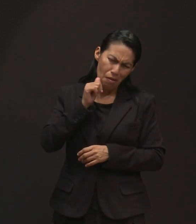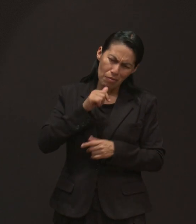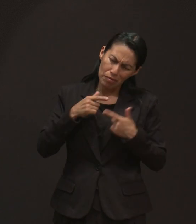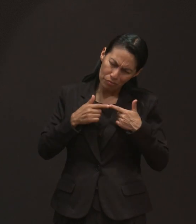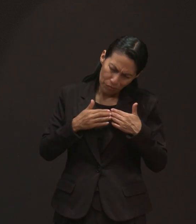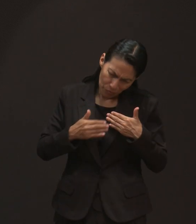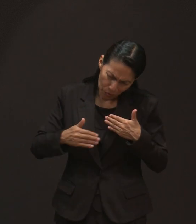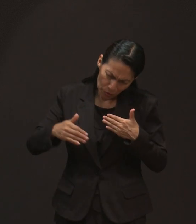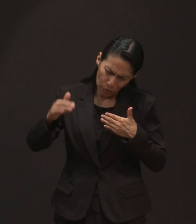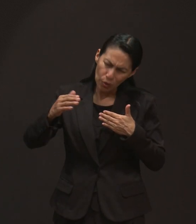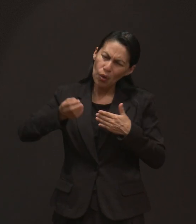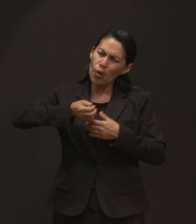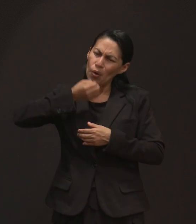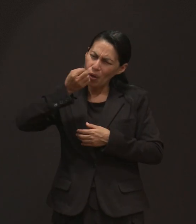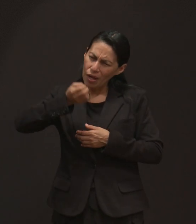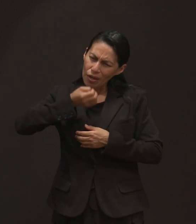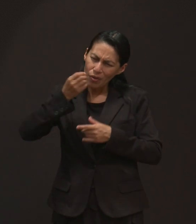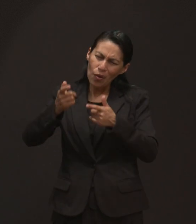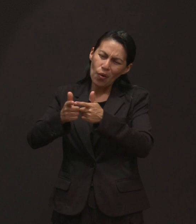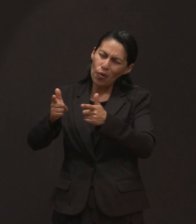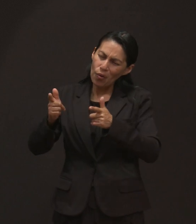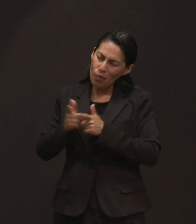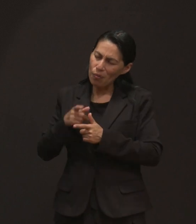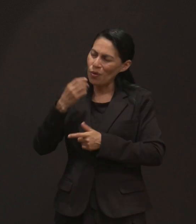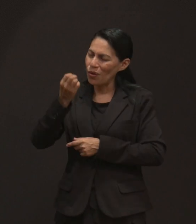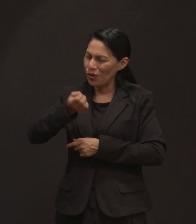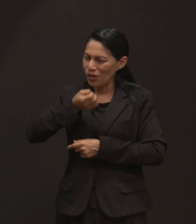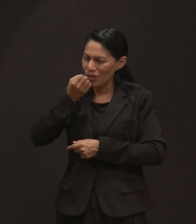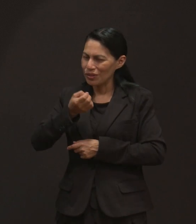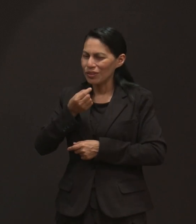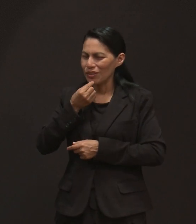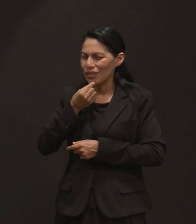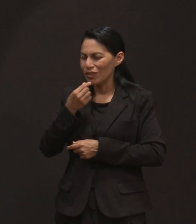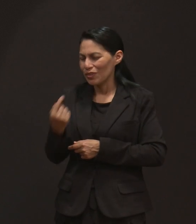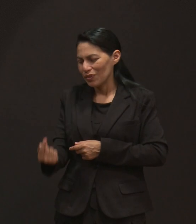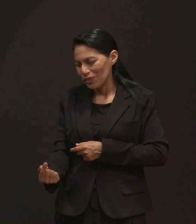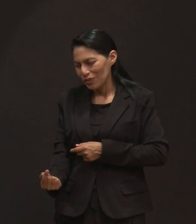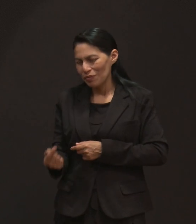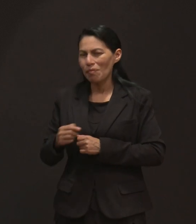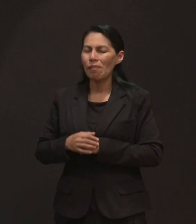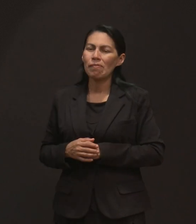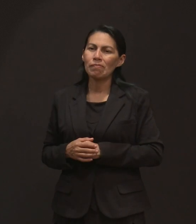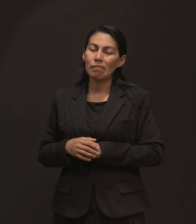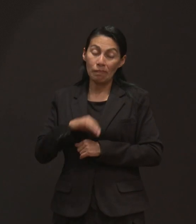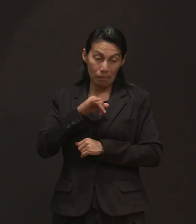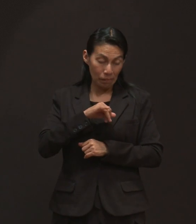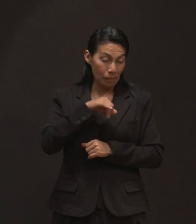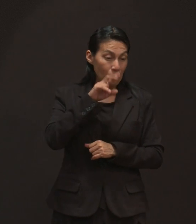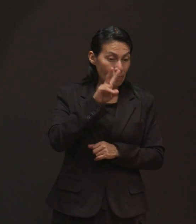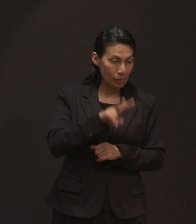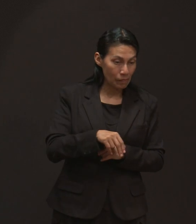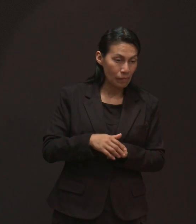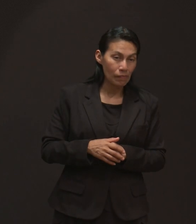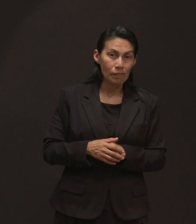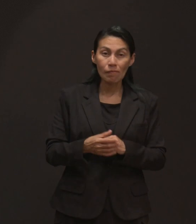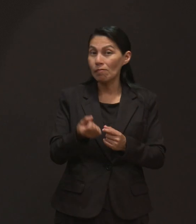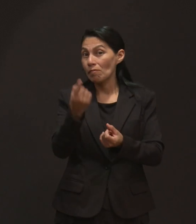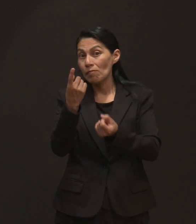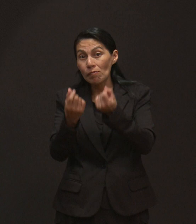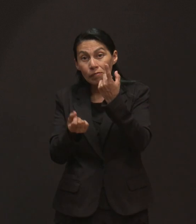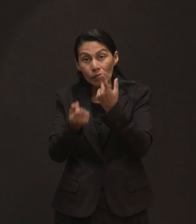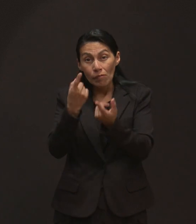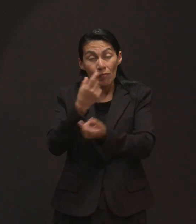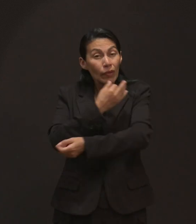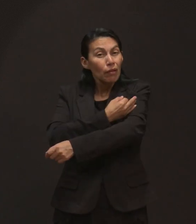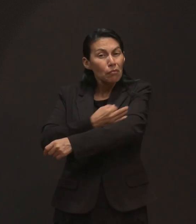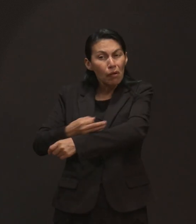hijos, creo que ya empezamos ahí un grupo de oración cuando estaban pequeños. Definitivamente. Si